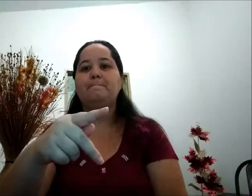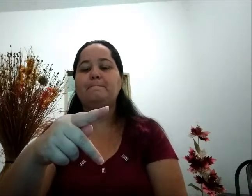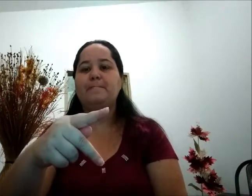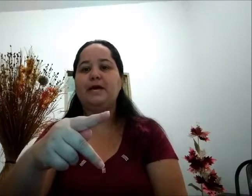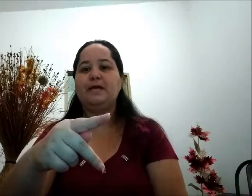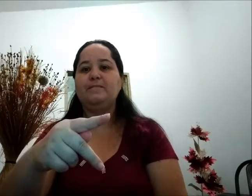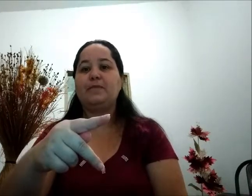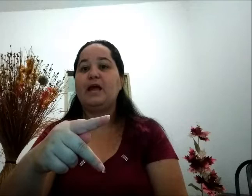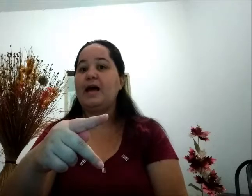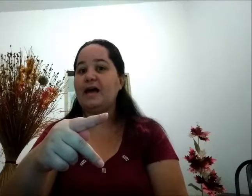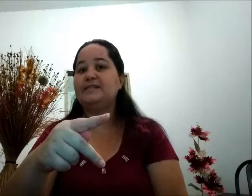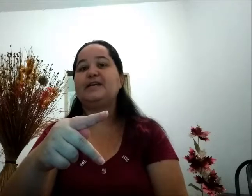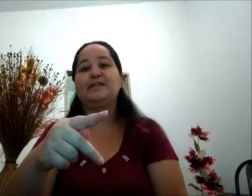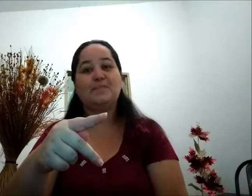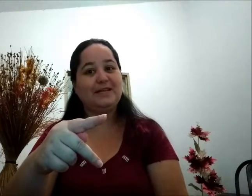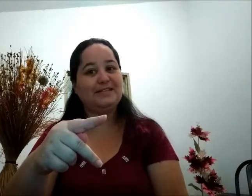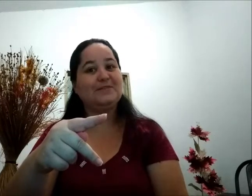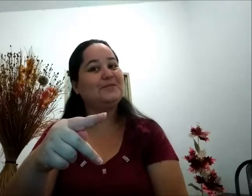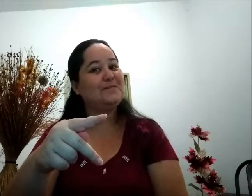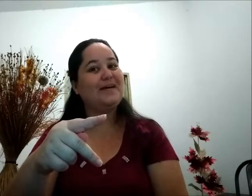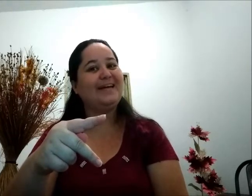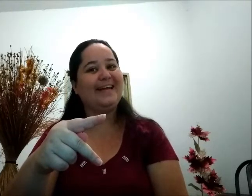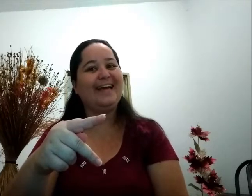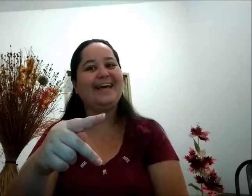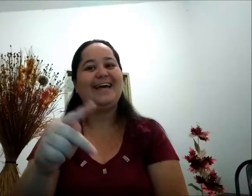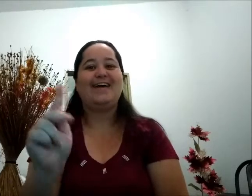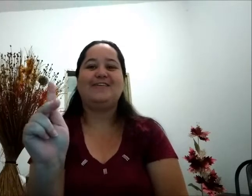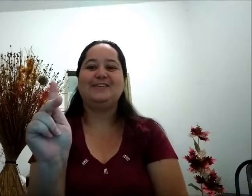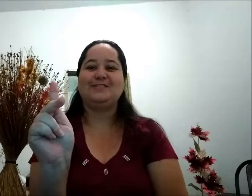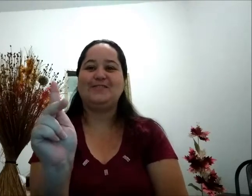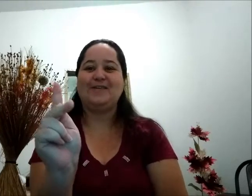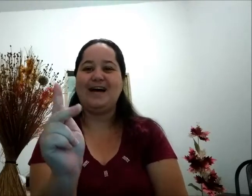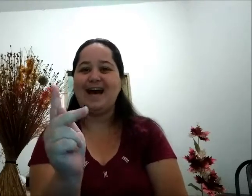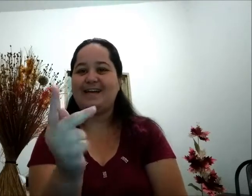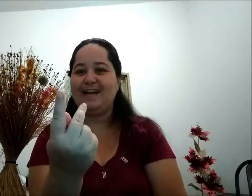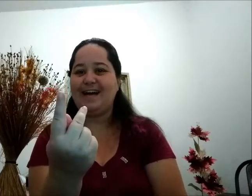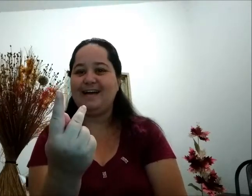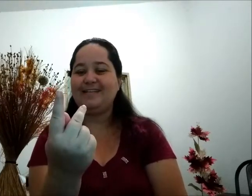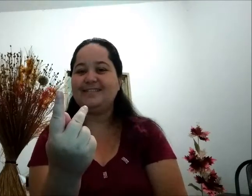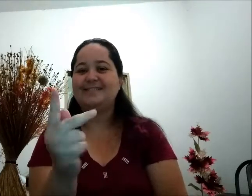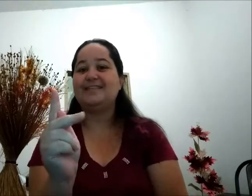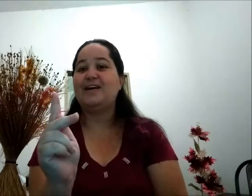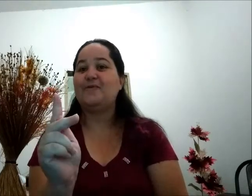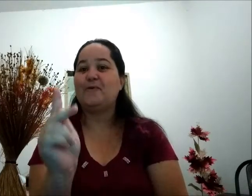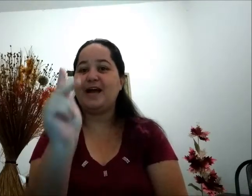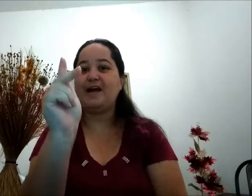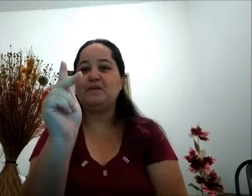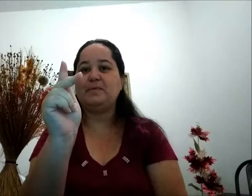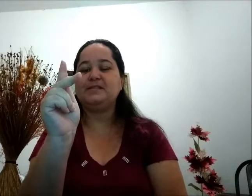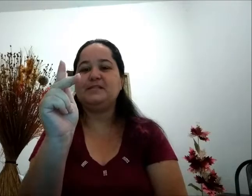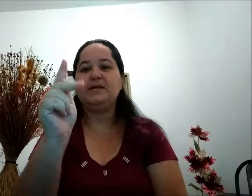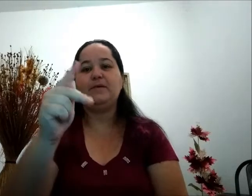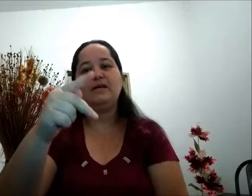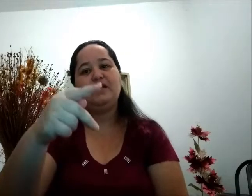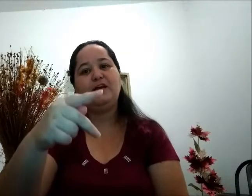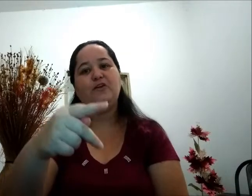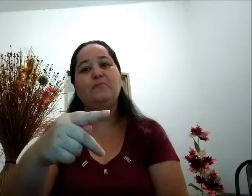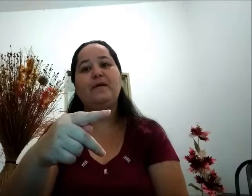P. Ah, esse aqui tá aparecendo também, né? Olha só. H. O K vai para cima e o P